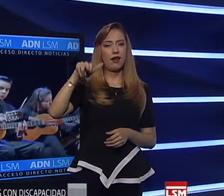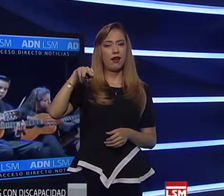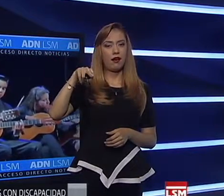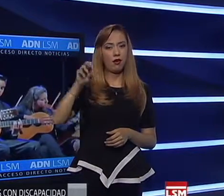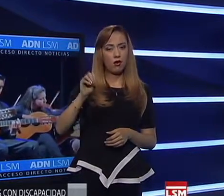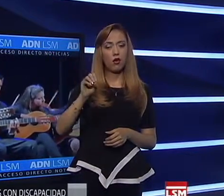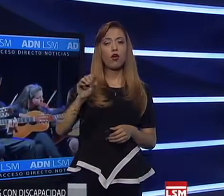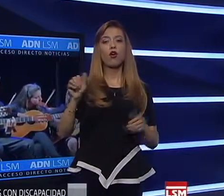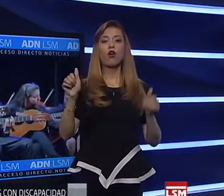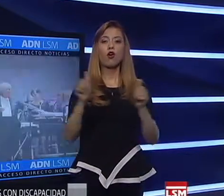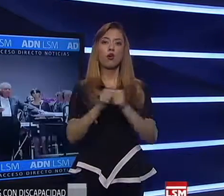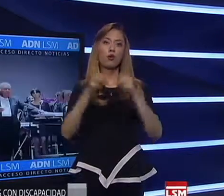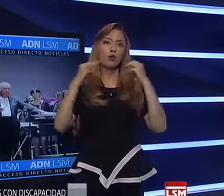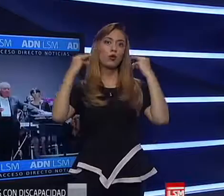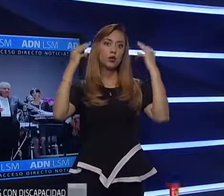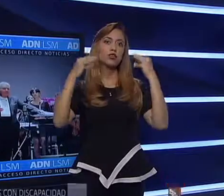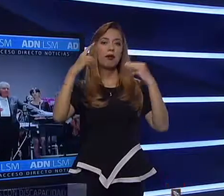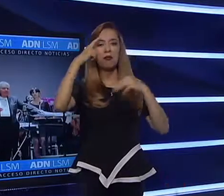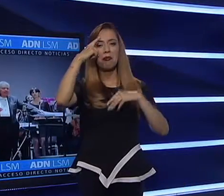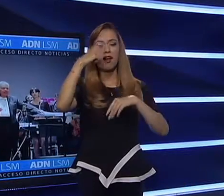mexicana a tono con las fiestas patrias.